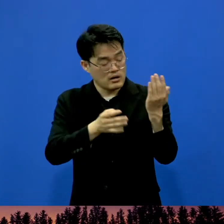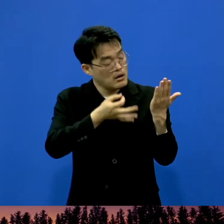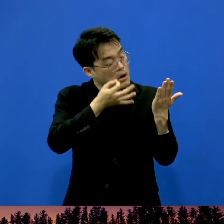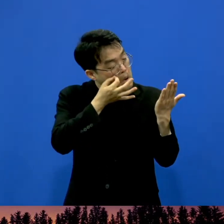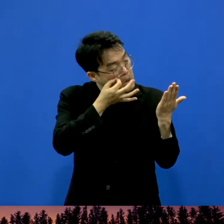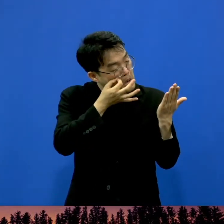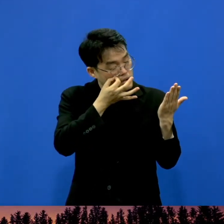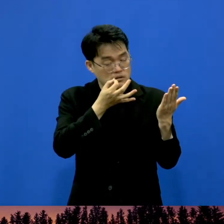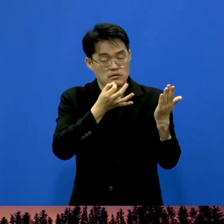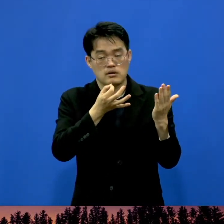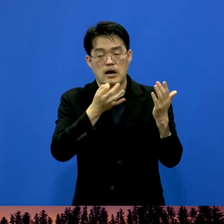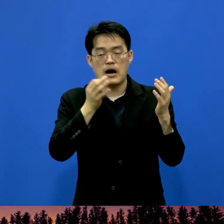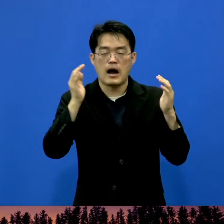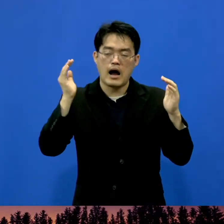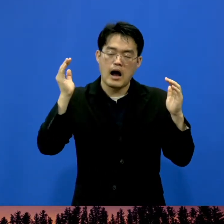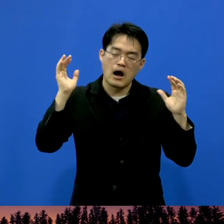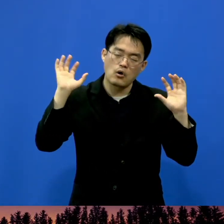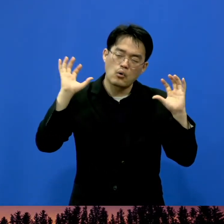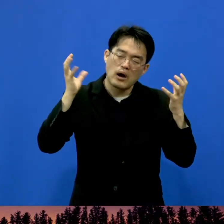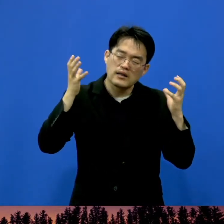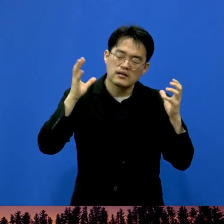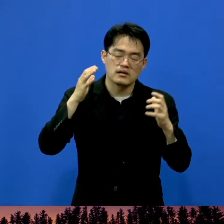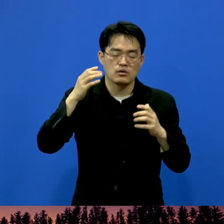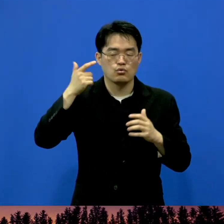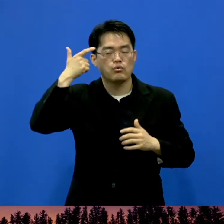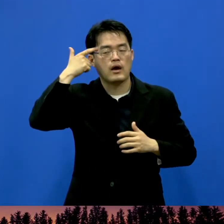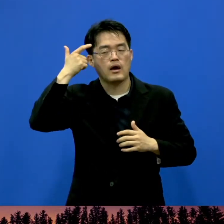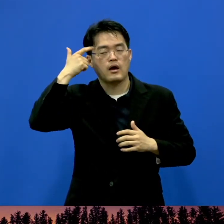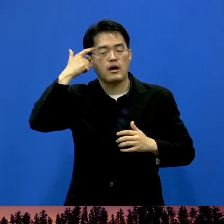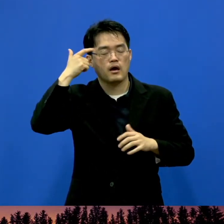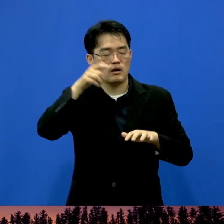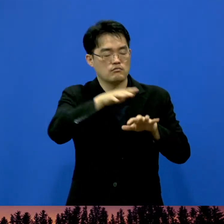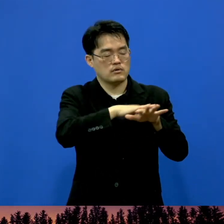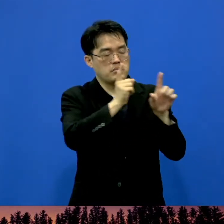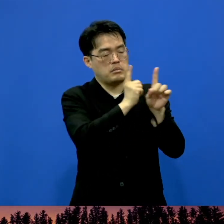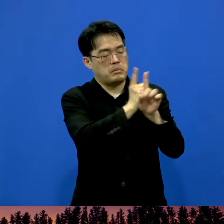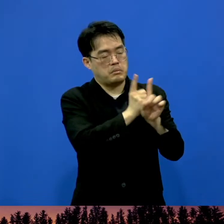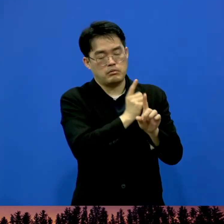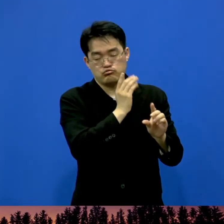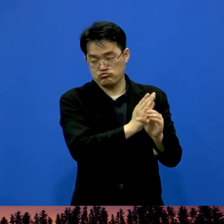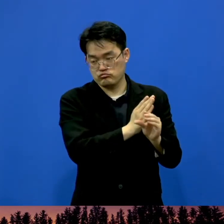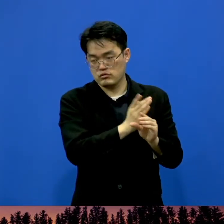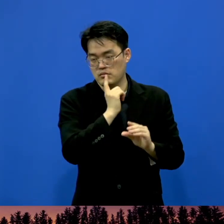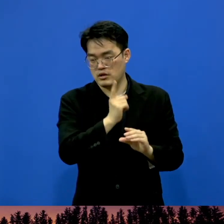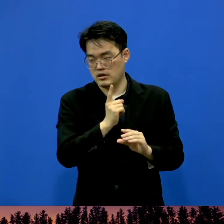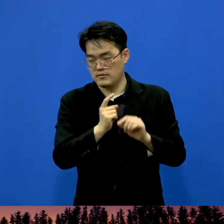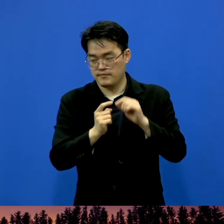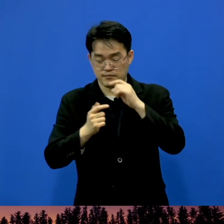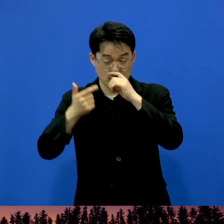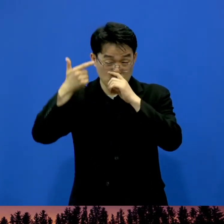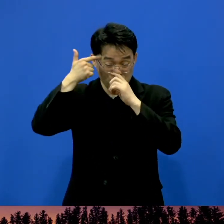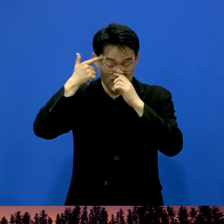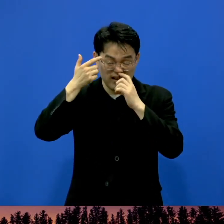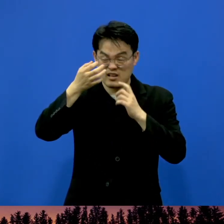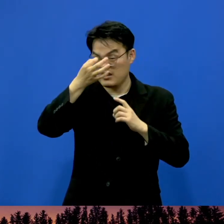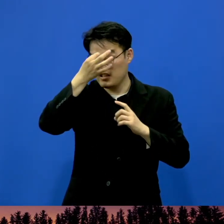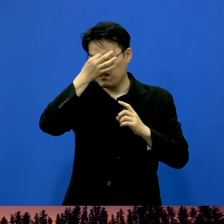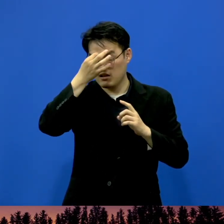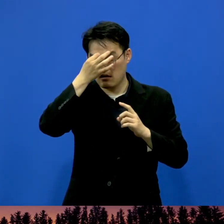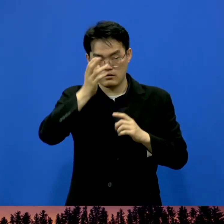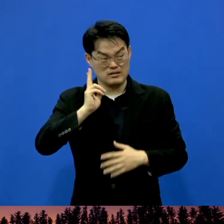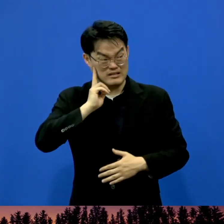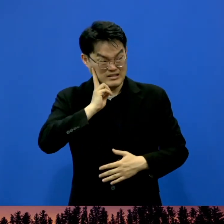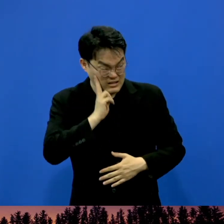그러잖아요. 스마트폰에 너무 익숙해져 있는 거. 그러니까 뇌 구조가 바뀌어. 뇌 기능이